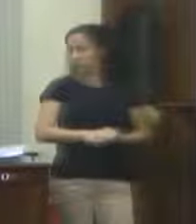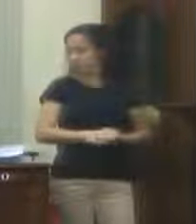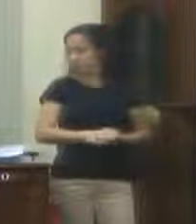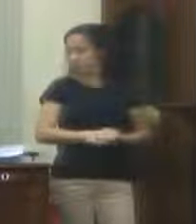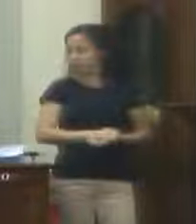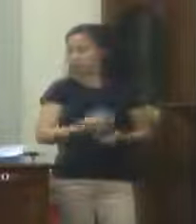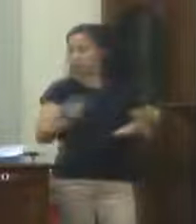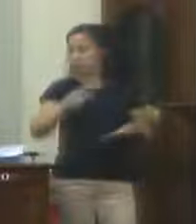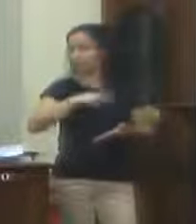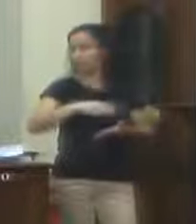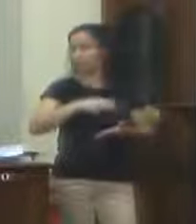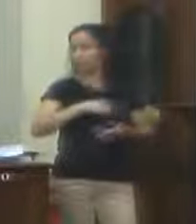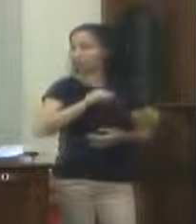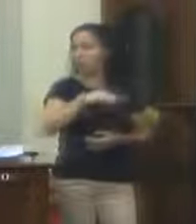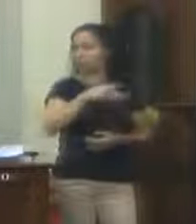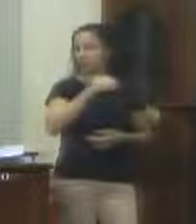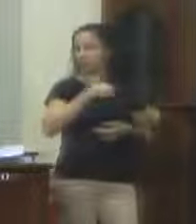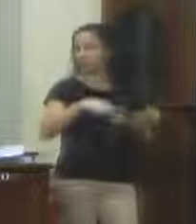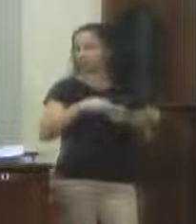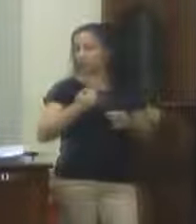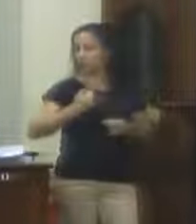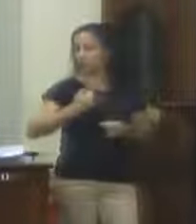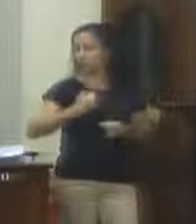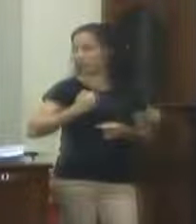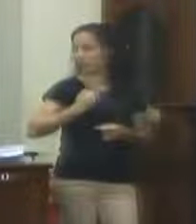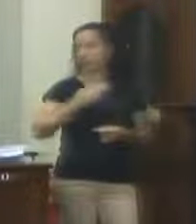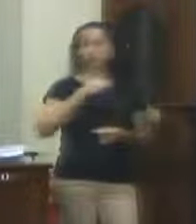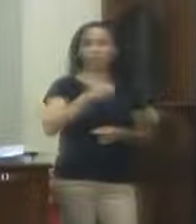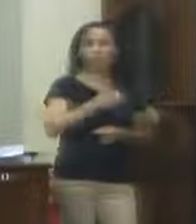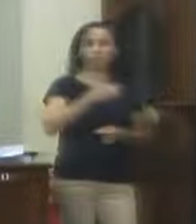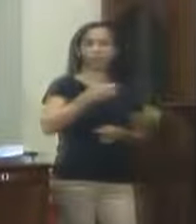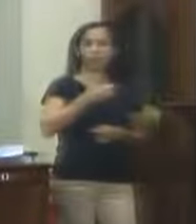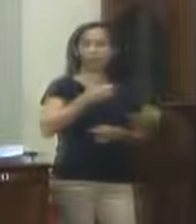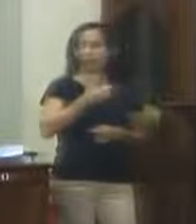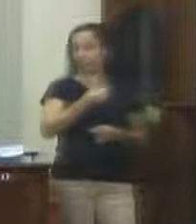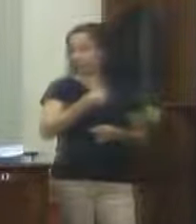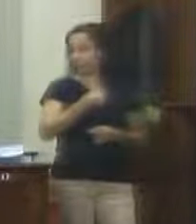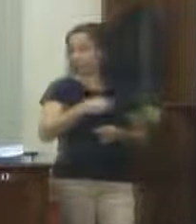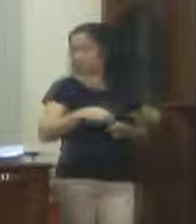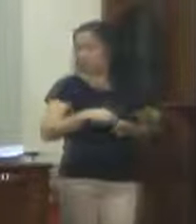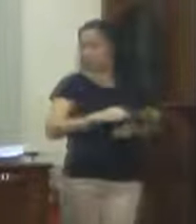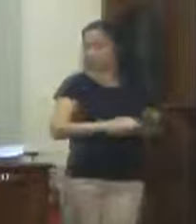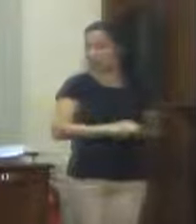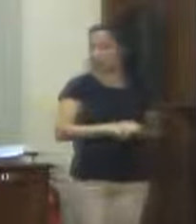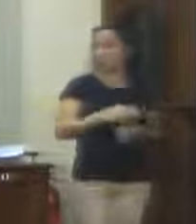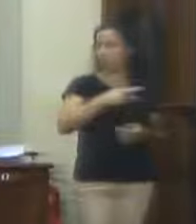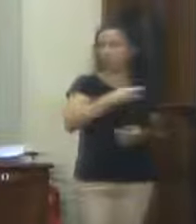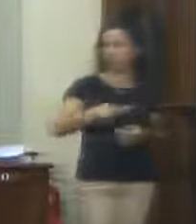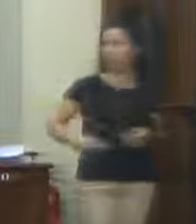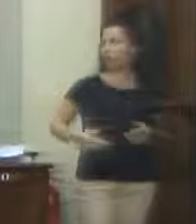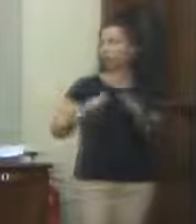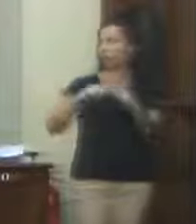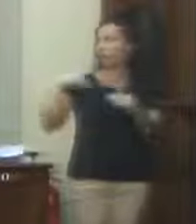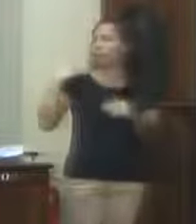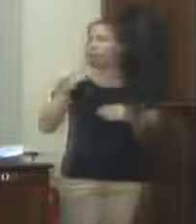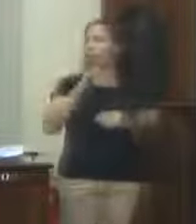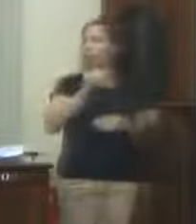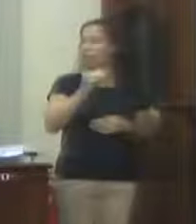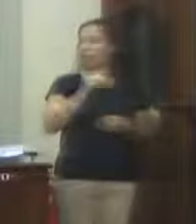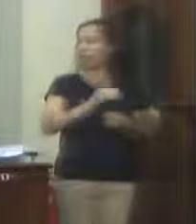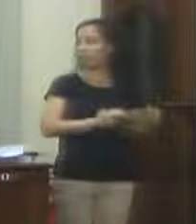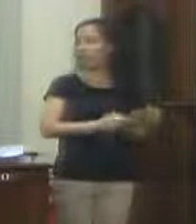Vamos à leitura das indicações. Indicação número 60. Excelentíssimo senhor presidente da Câmara, Fábio Antônio.